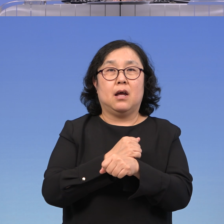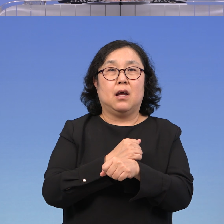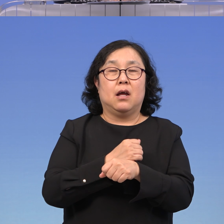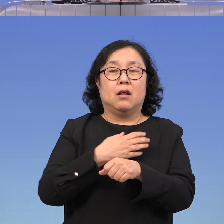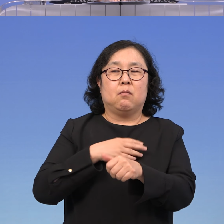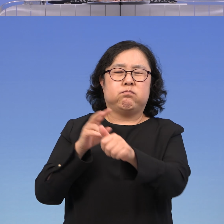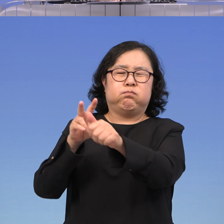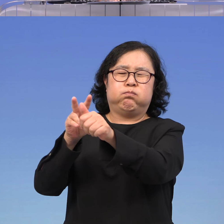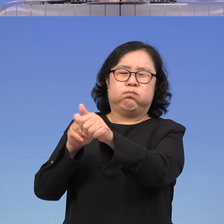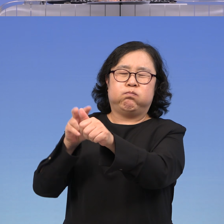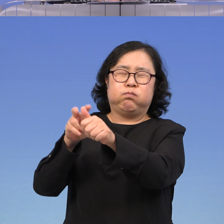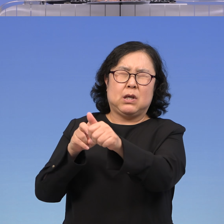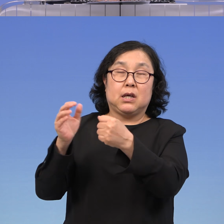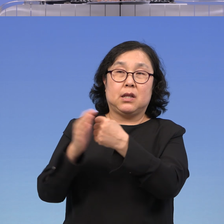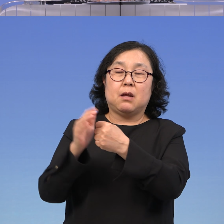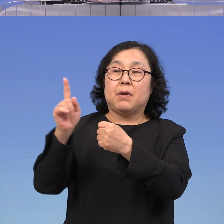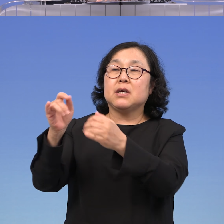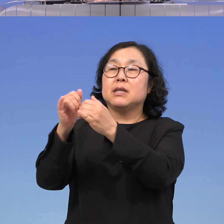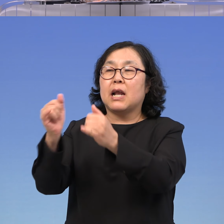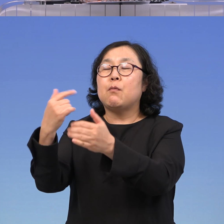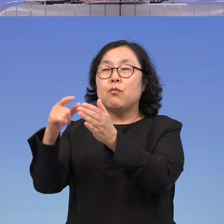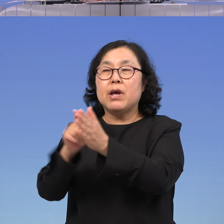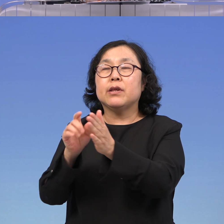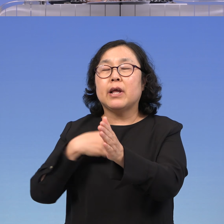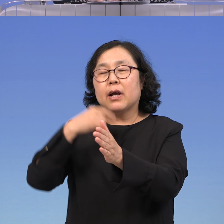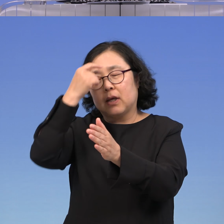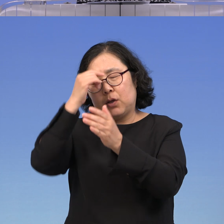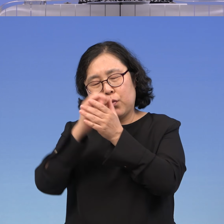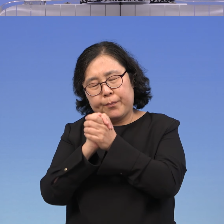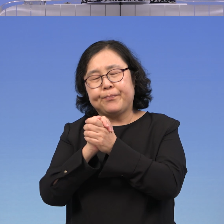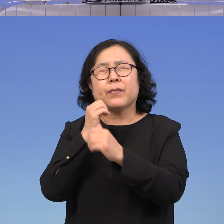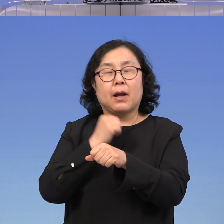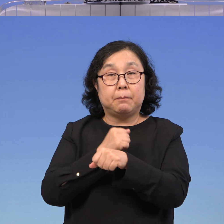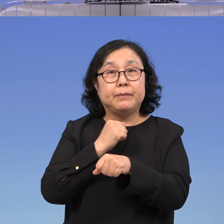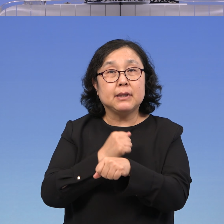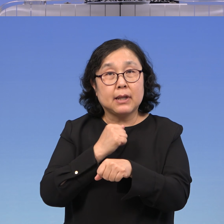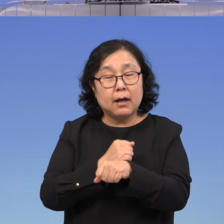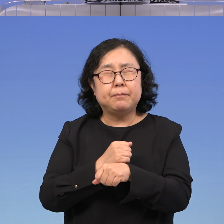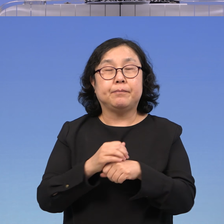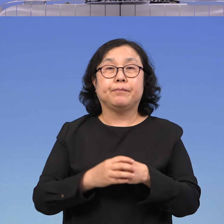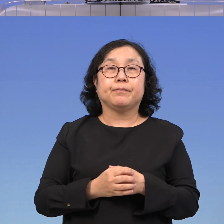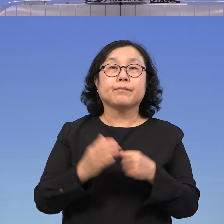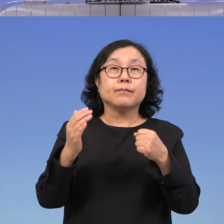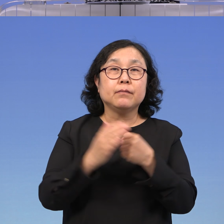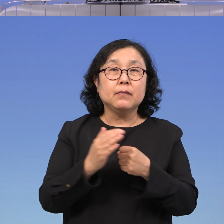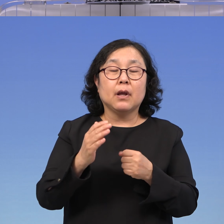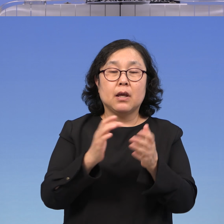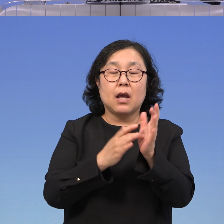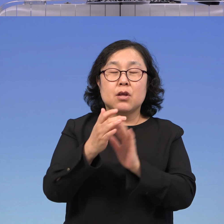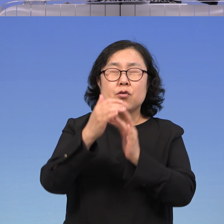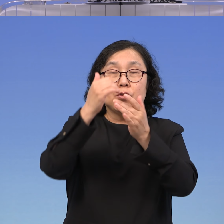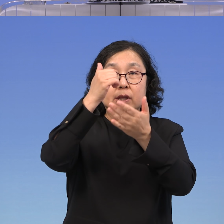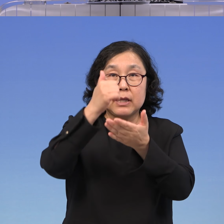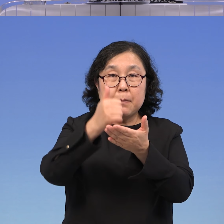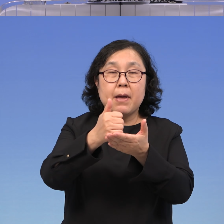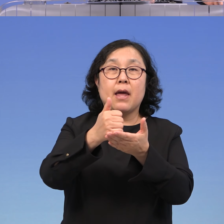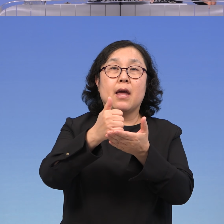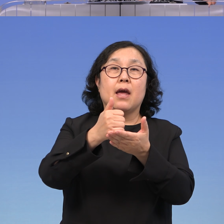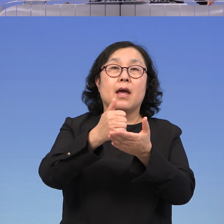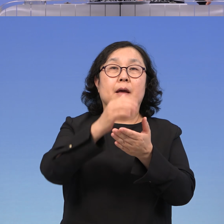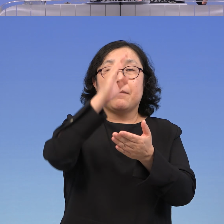하는 거죠 미운 읽기도 하는거 아닙니까 오늘 예수님의 치유 사건을 마태복음의 저자 이